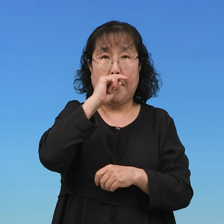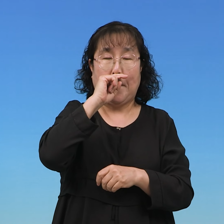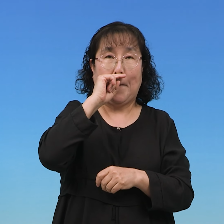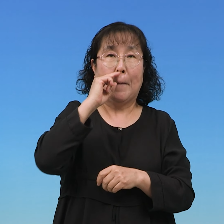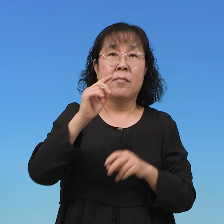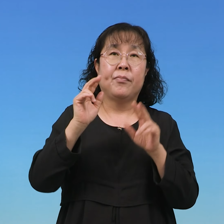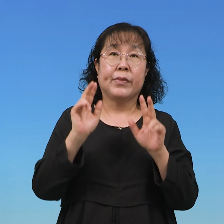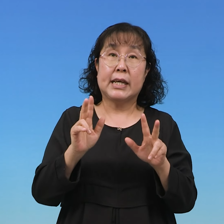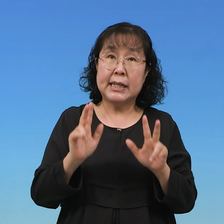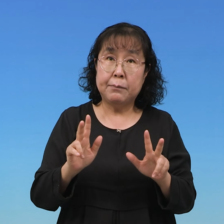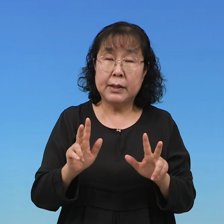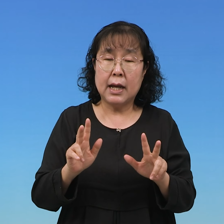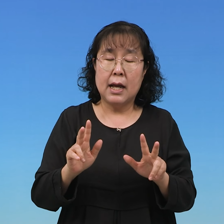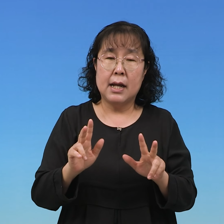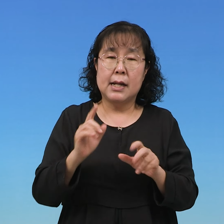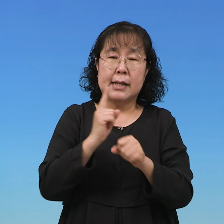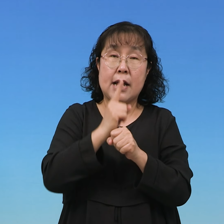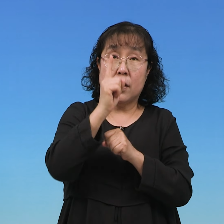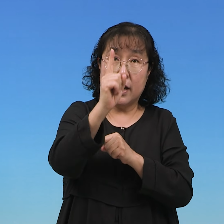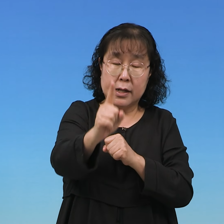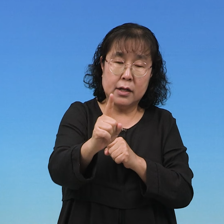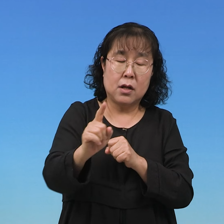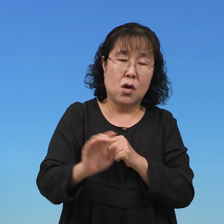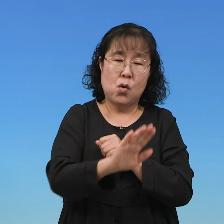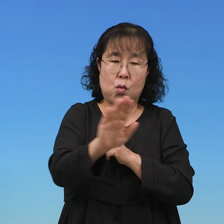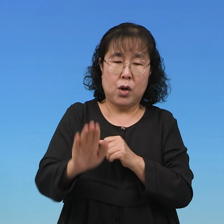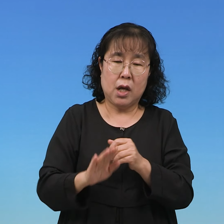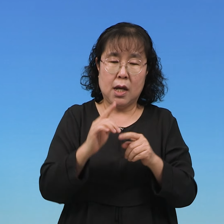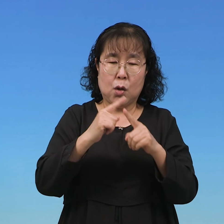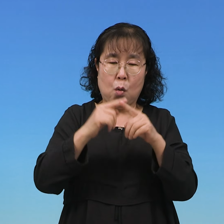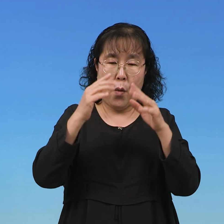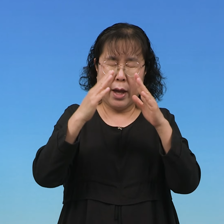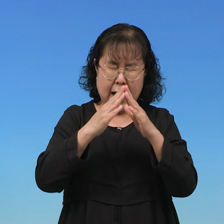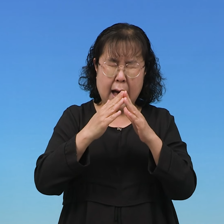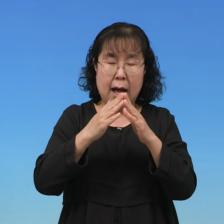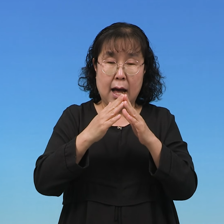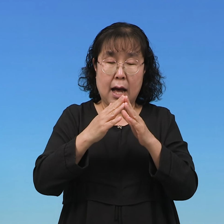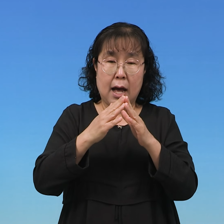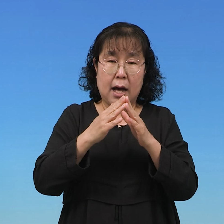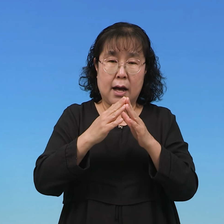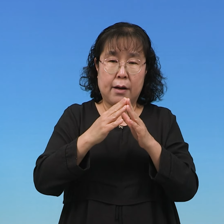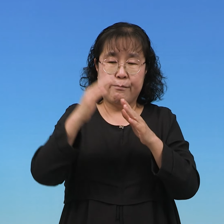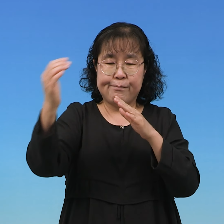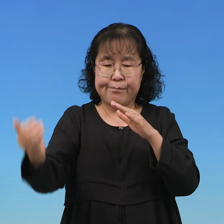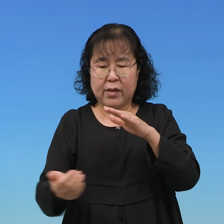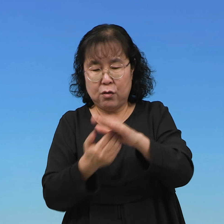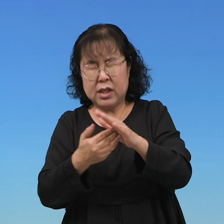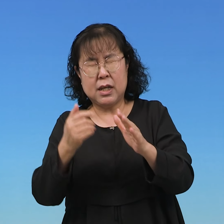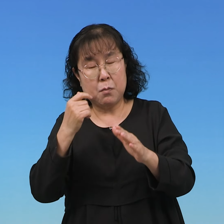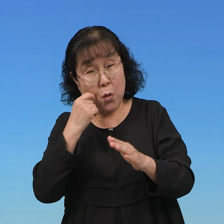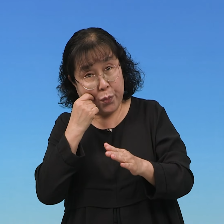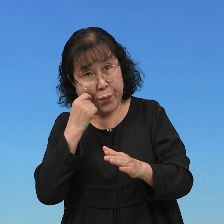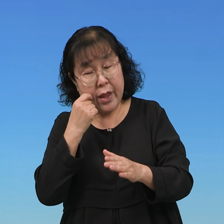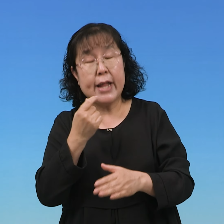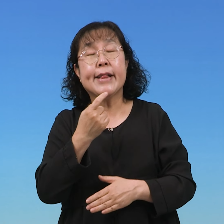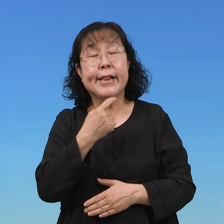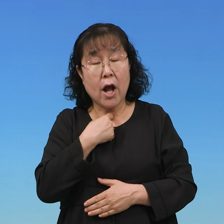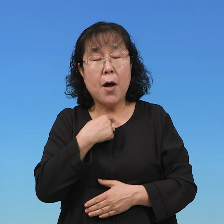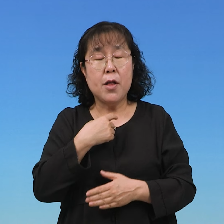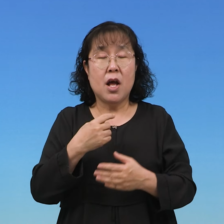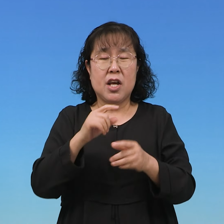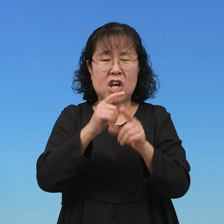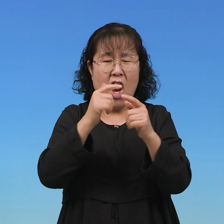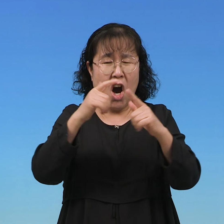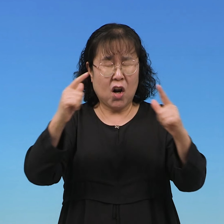못했던 많은 부분에서 새로운 변화가 있을 것입니다. 꿈꾸기 원합니다. 그래서 동사무소 교회가